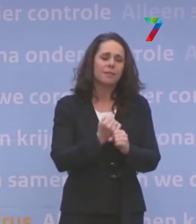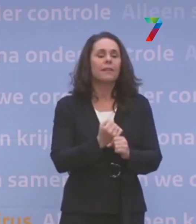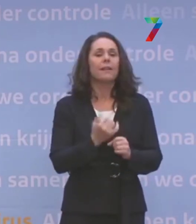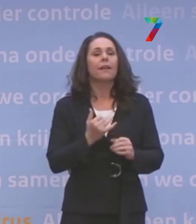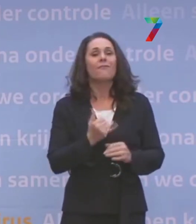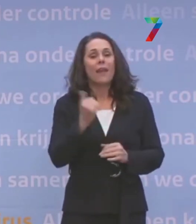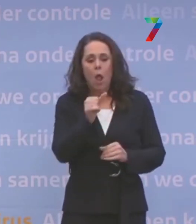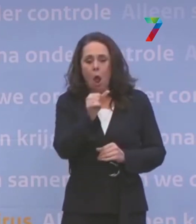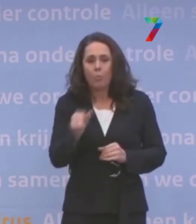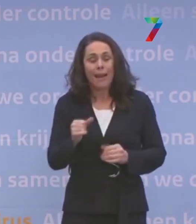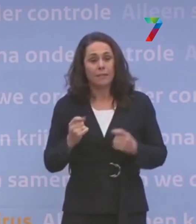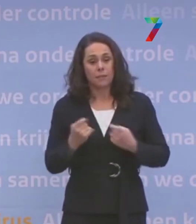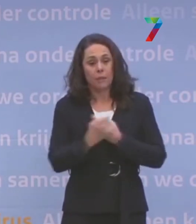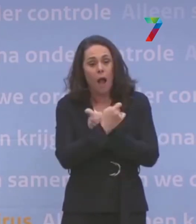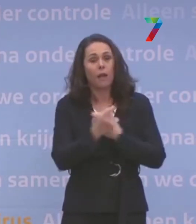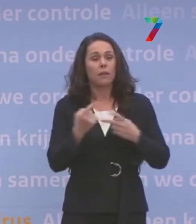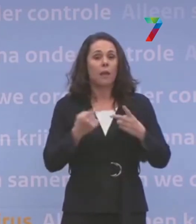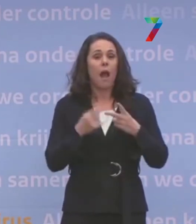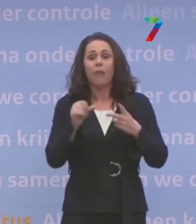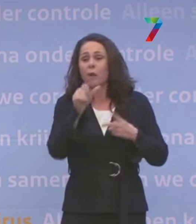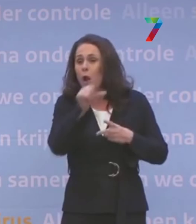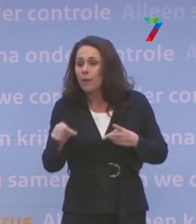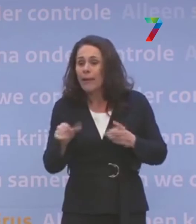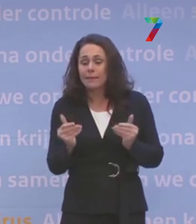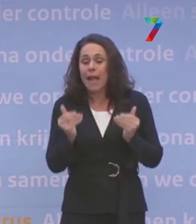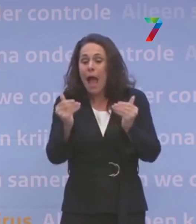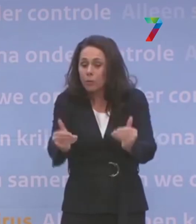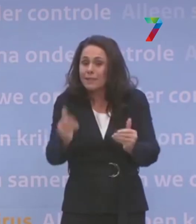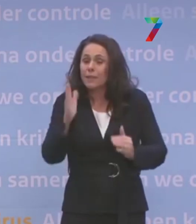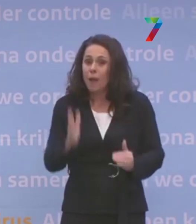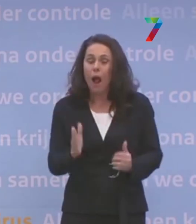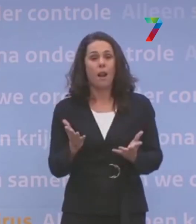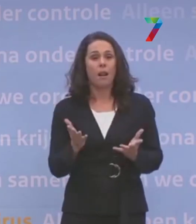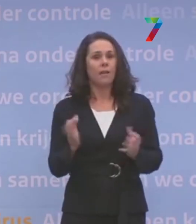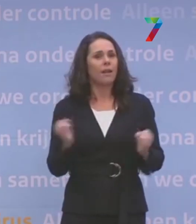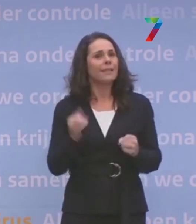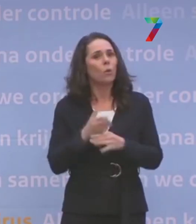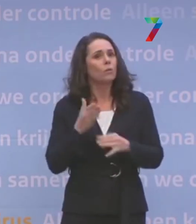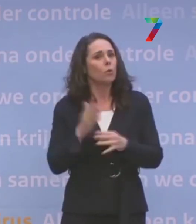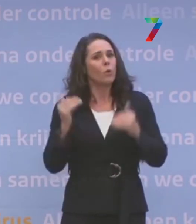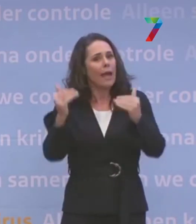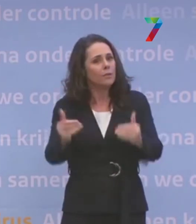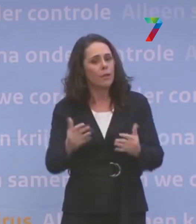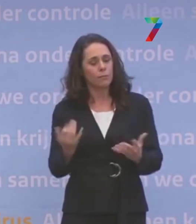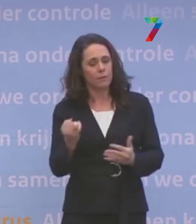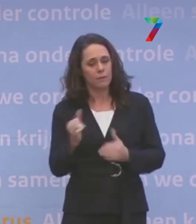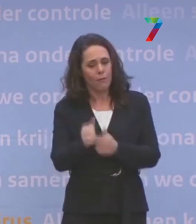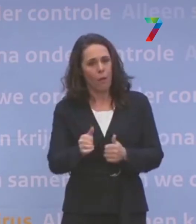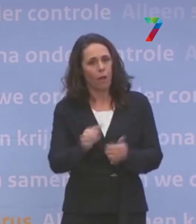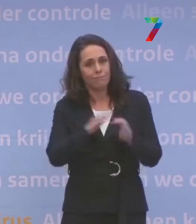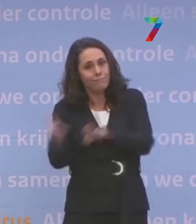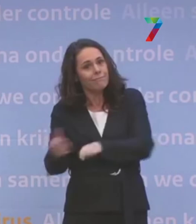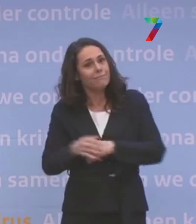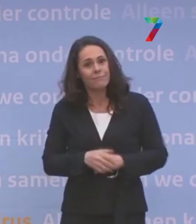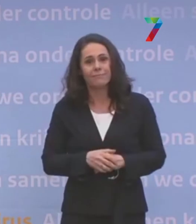uitgesteld. Kankeroperaties, andere operaties die je niet eindeloos kunt uitstellen. Dat leidt ook tot sterfte. Dus het eerste wat ons te doen staat is